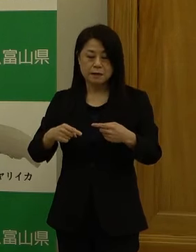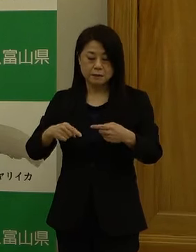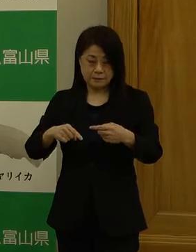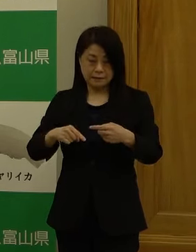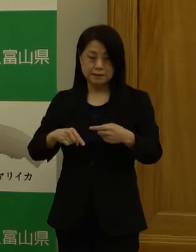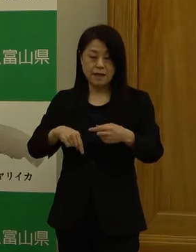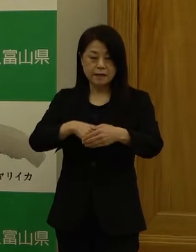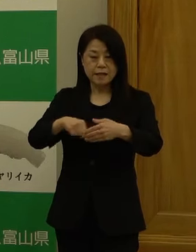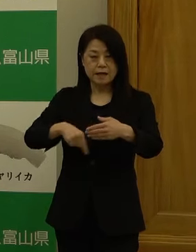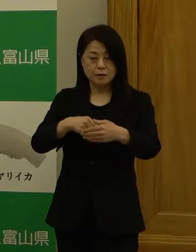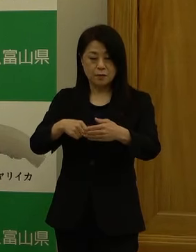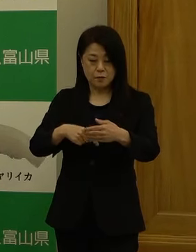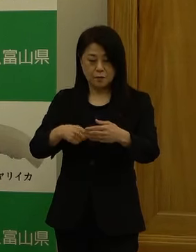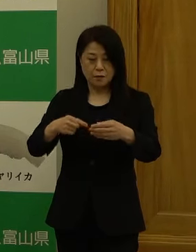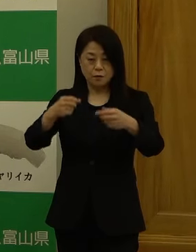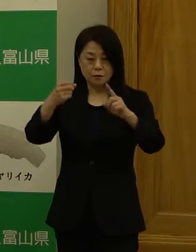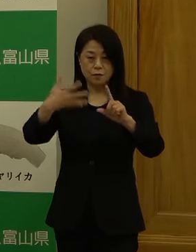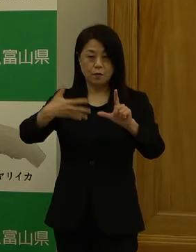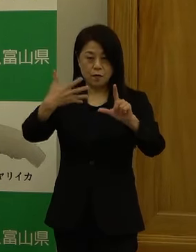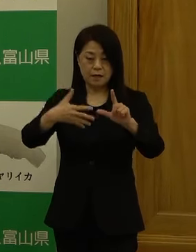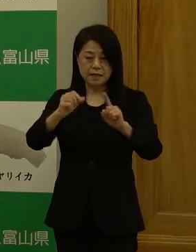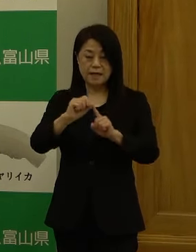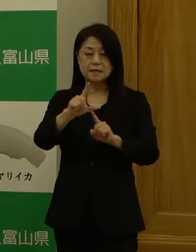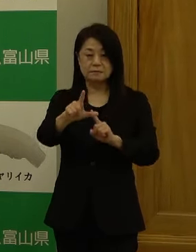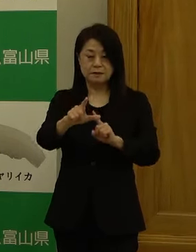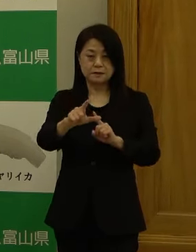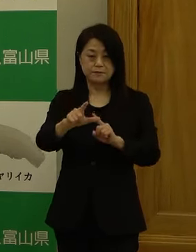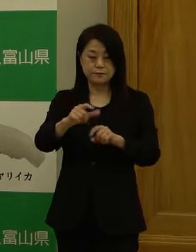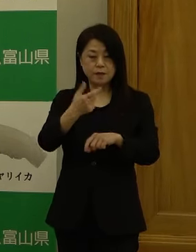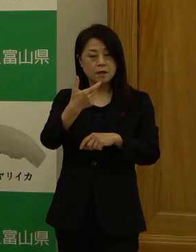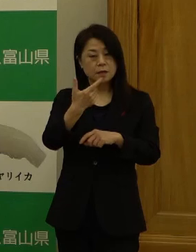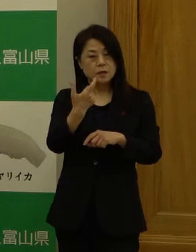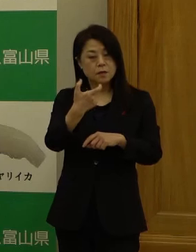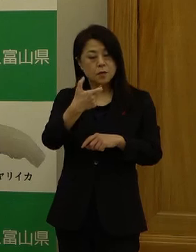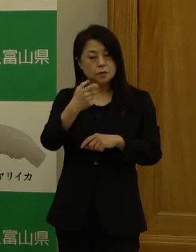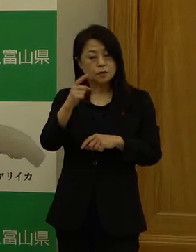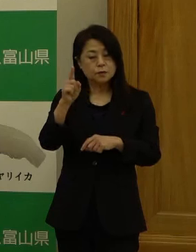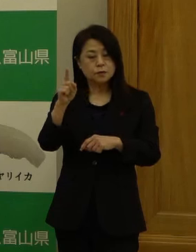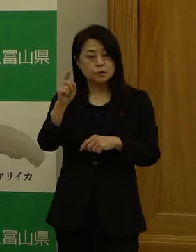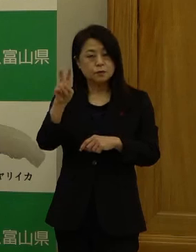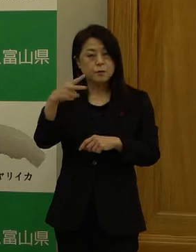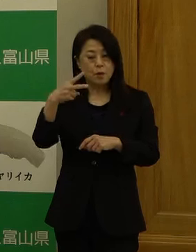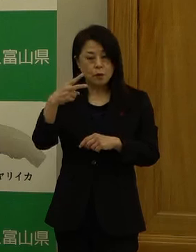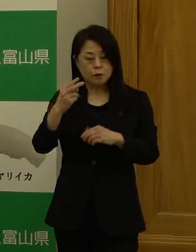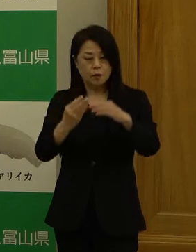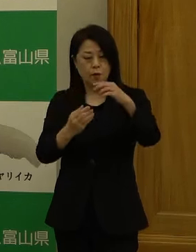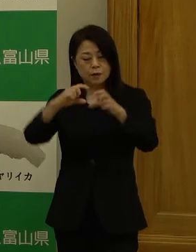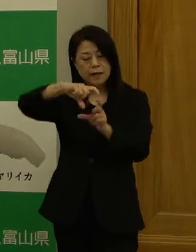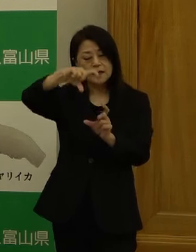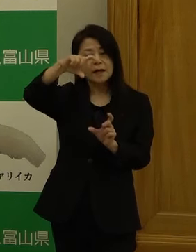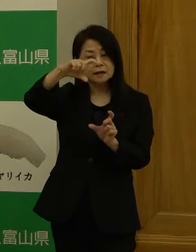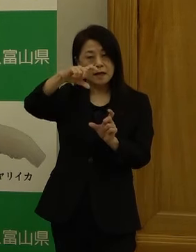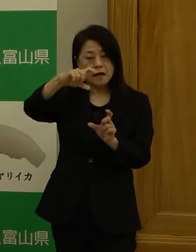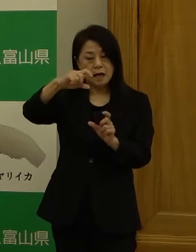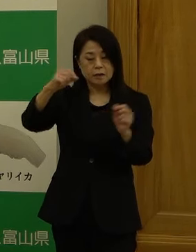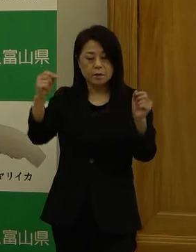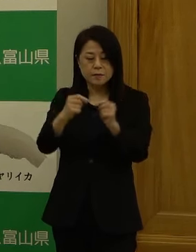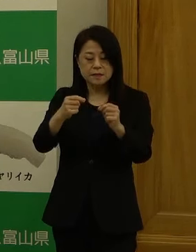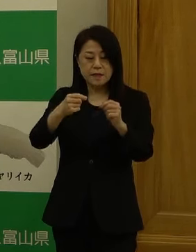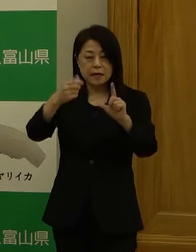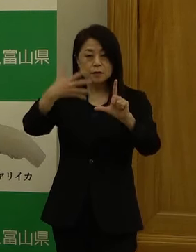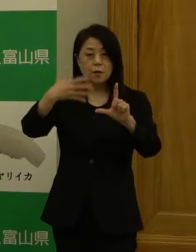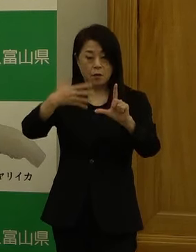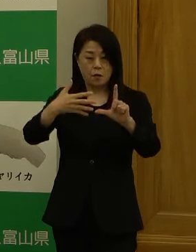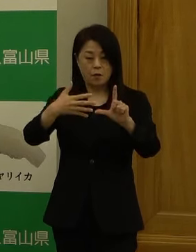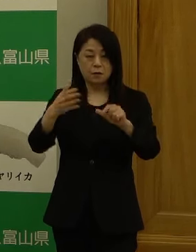画により配信していきます。題材によって最大60秒の縦型ショート動画や本日配信の15分のものなど織